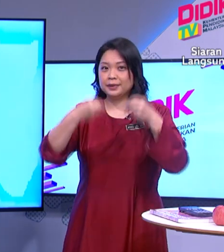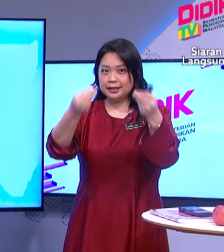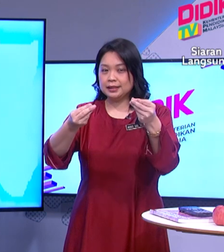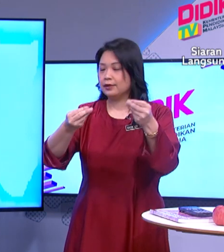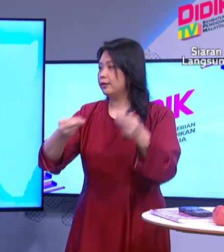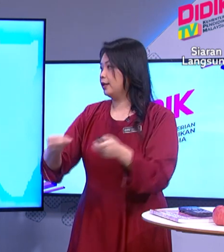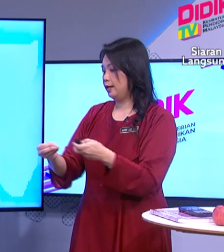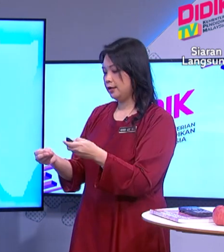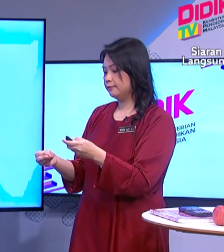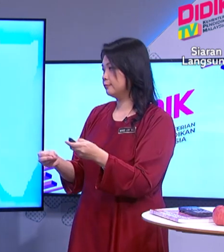diberi ok